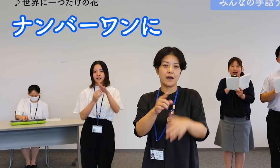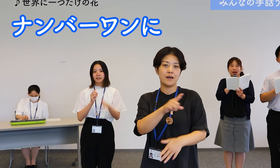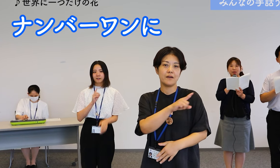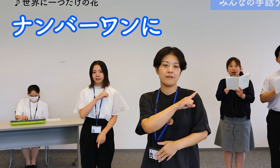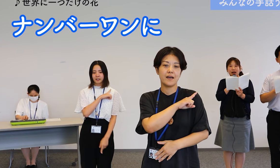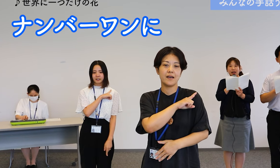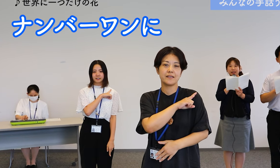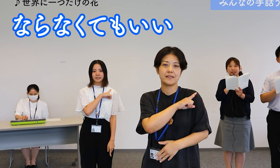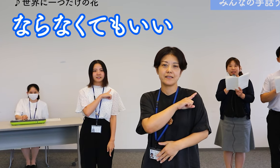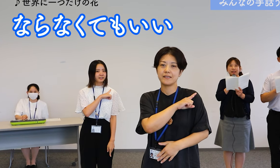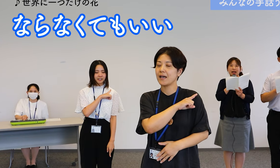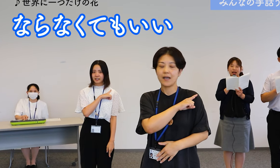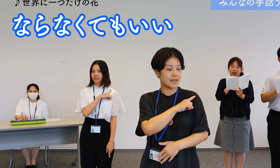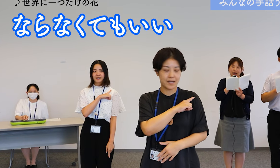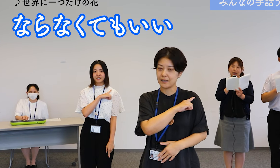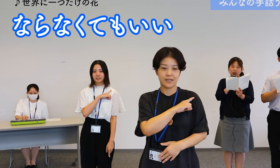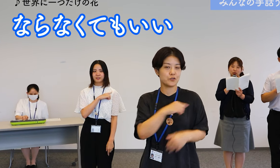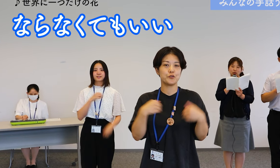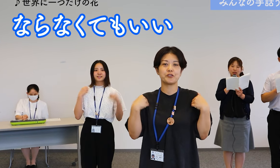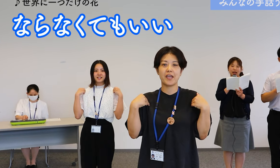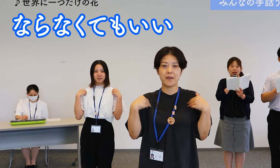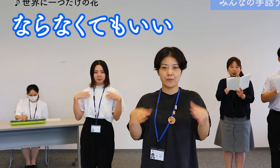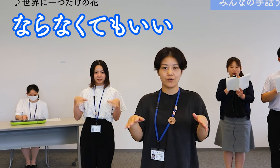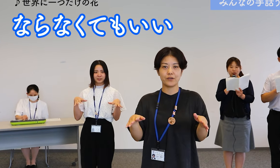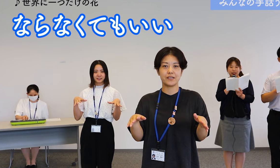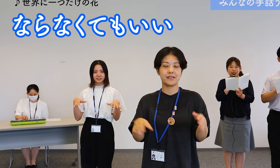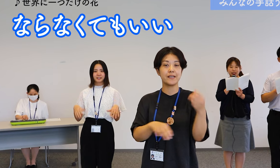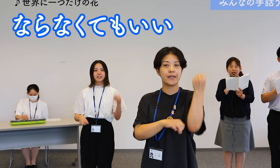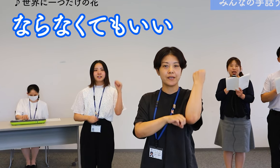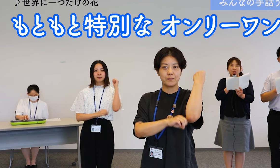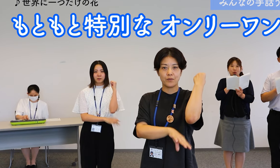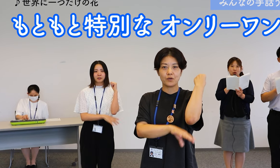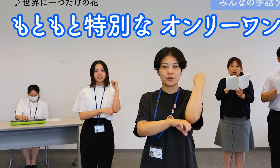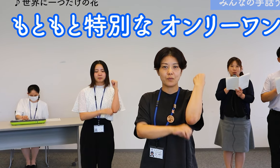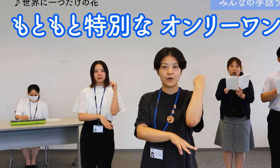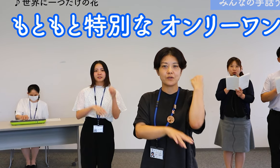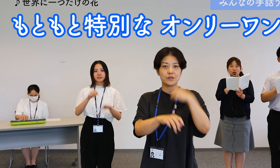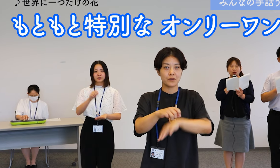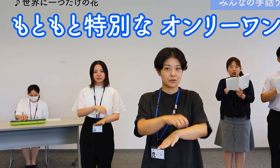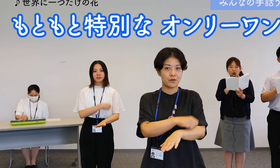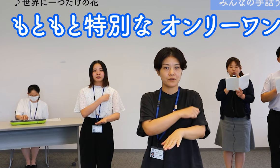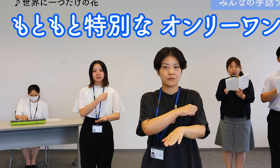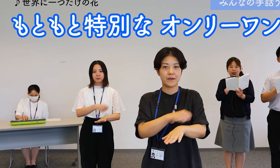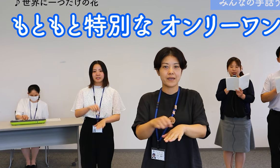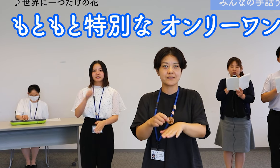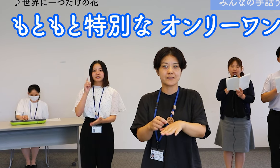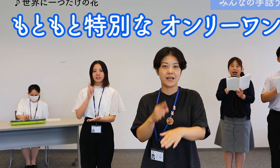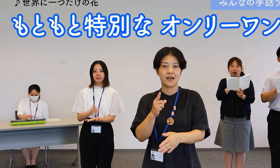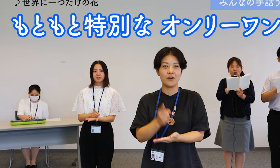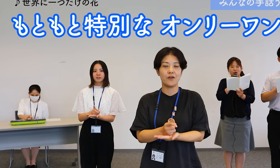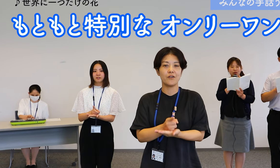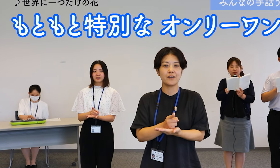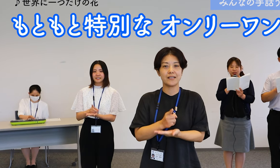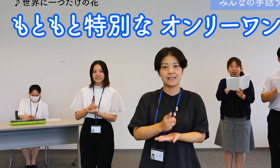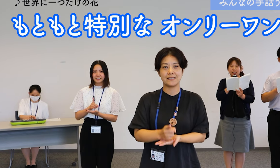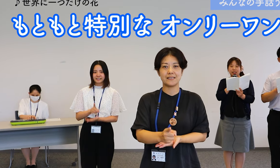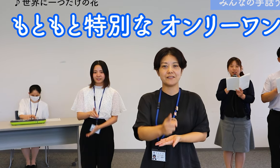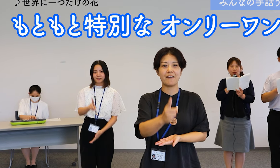ーワンにならなくてもいい。もともと特別なオンリーワ